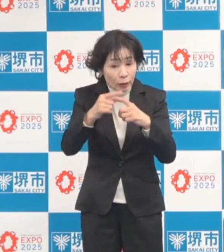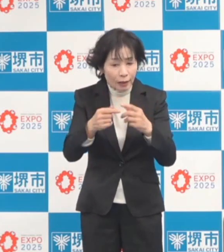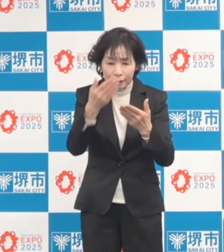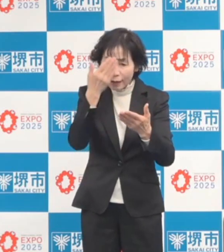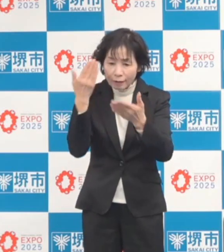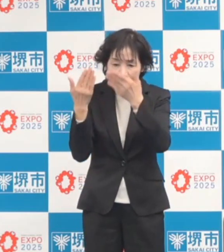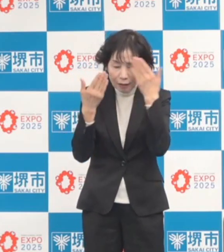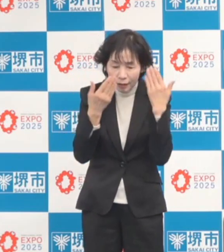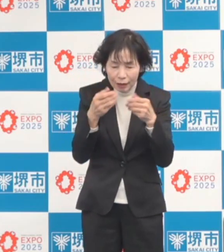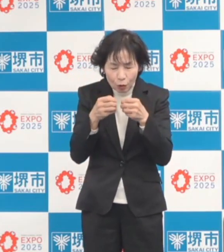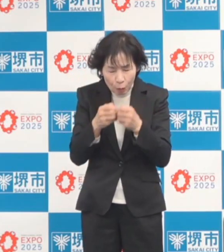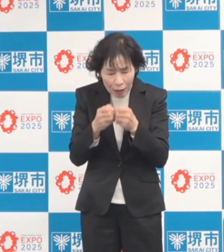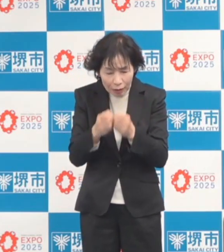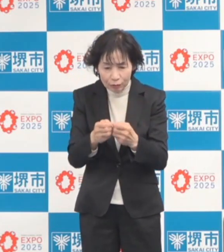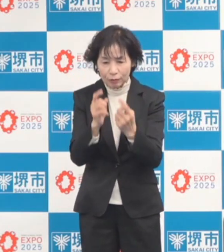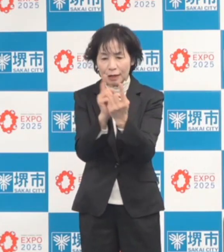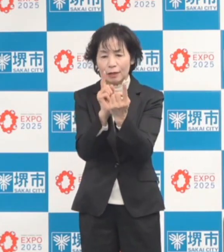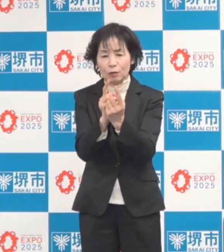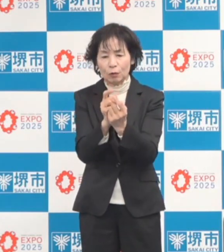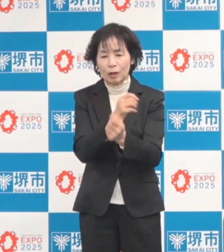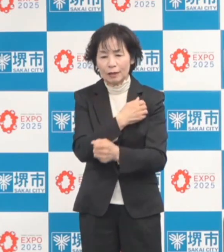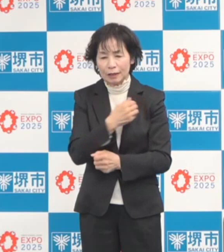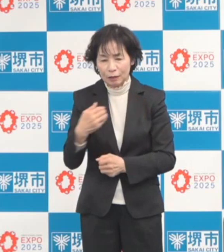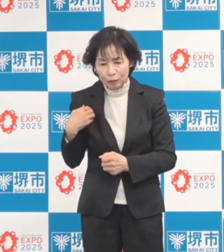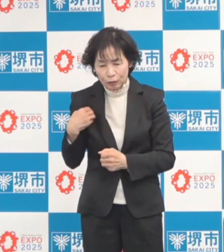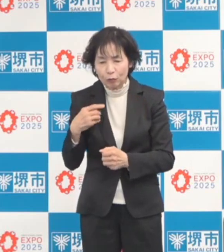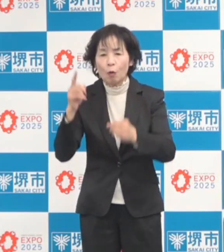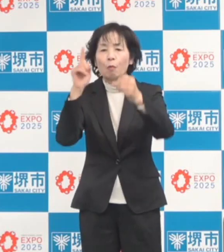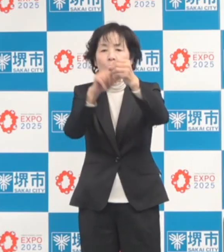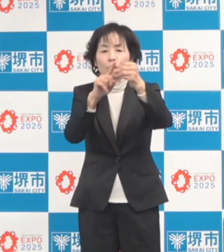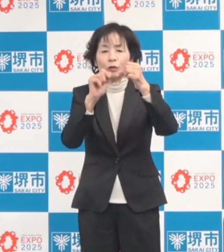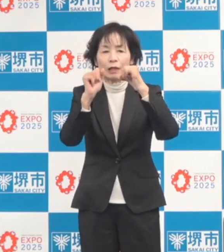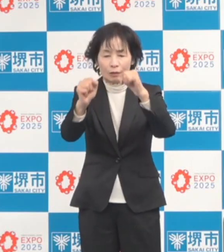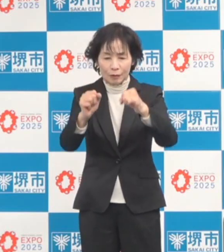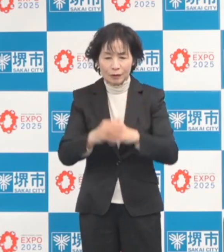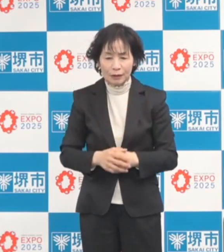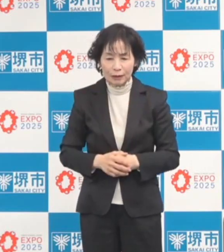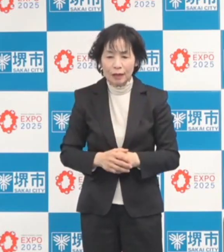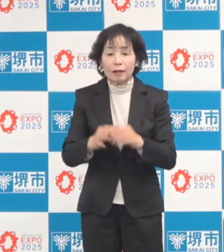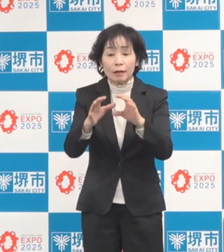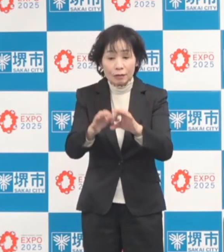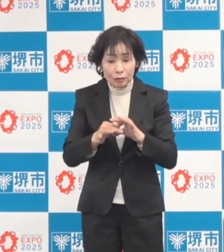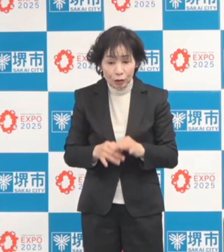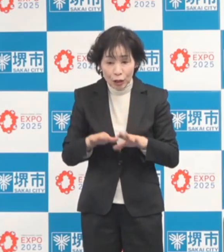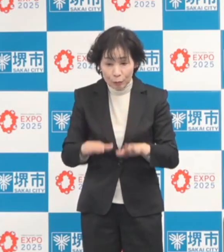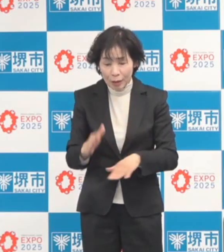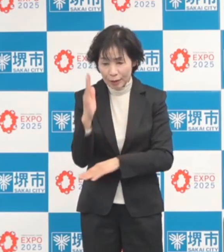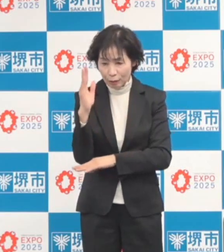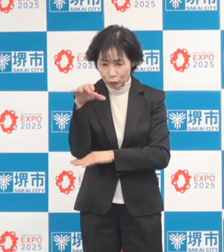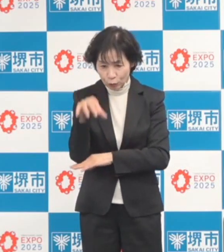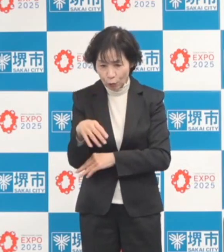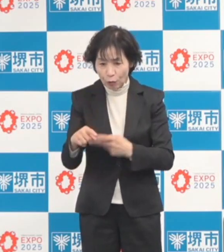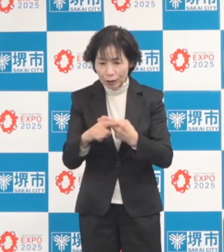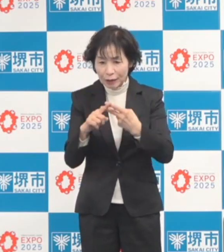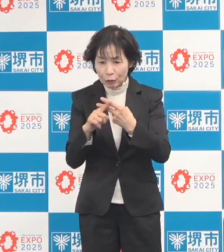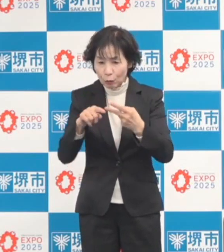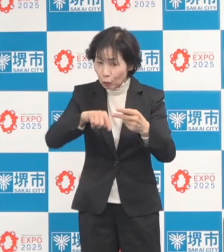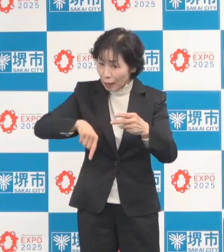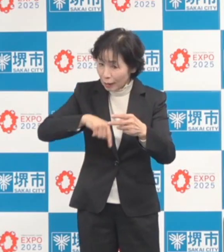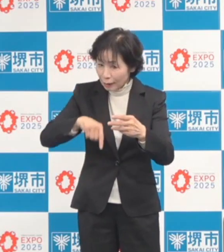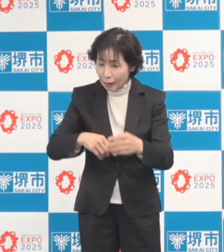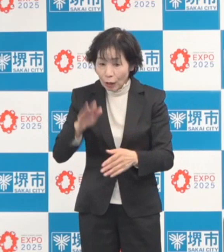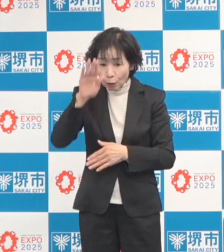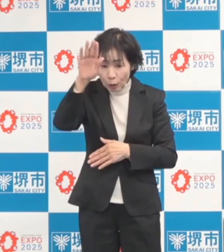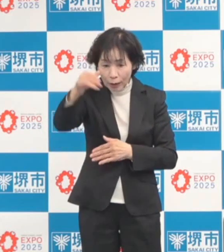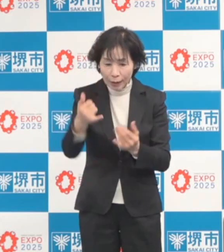細かく対応するということを目標にしています。ですので、今役所の機能の中でですね、これから社